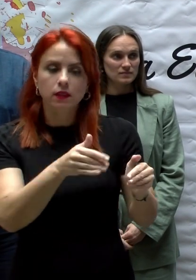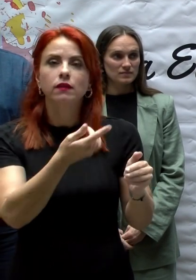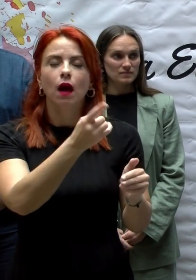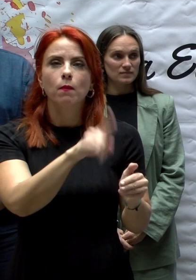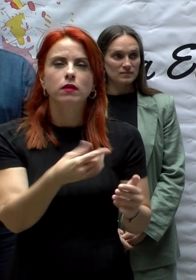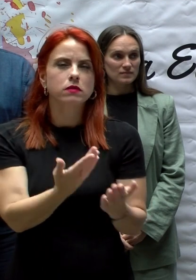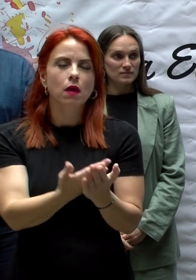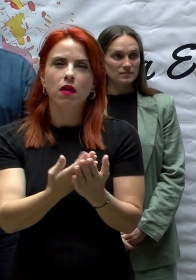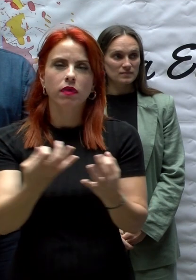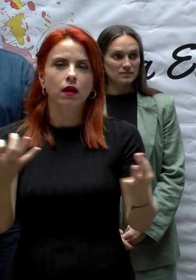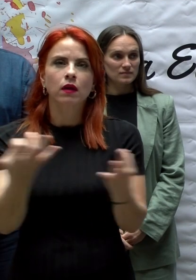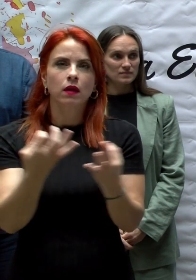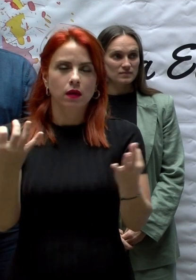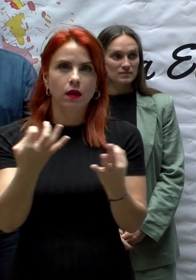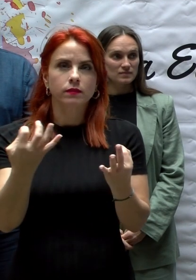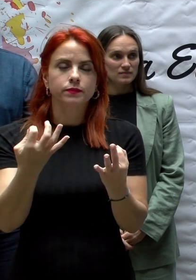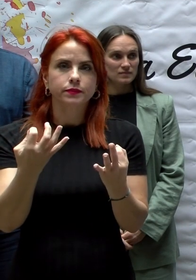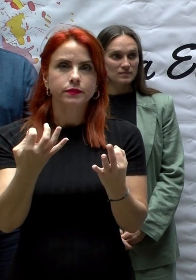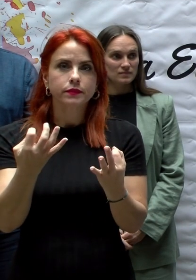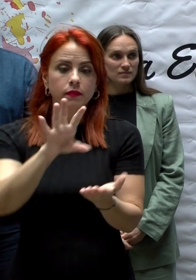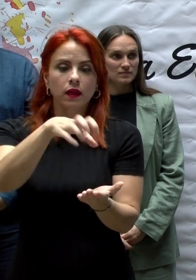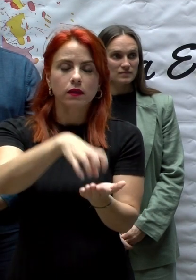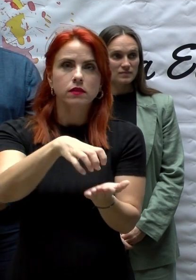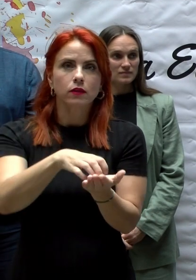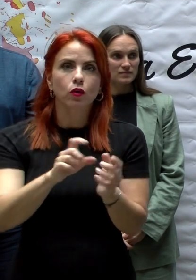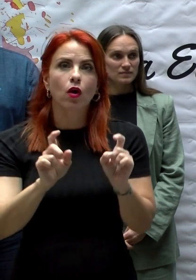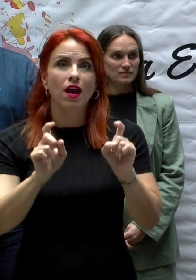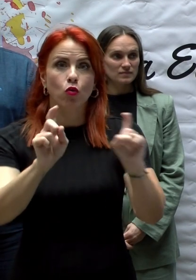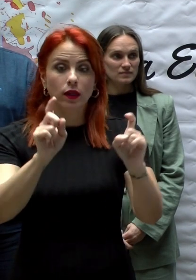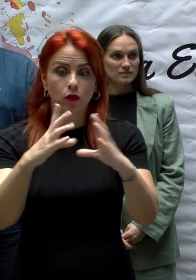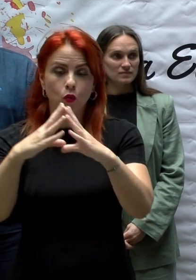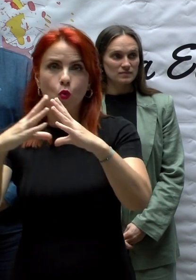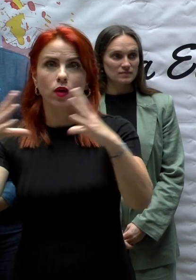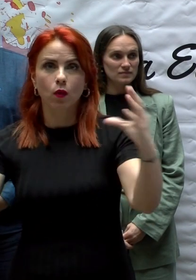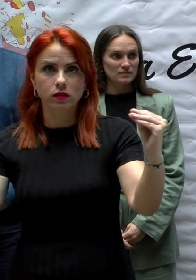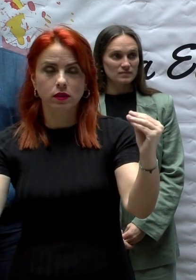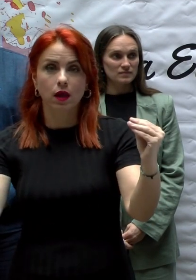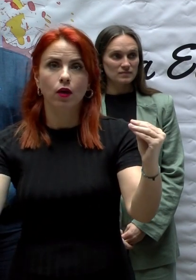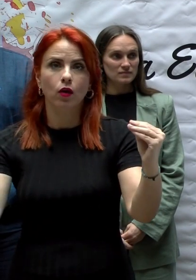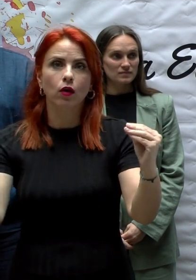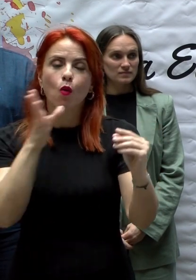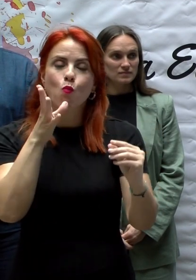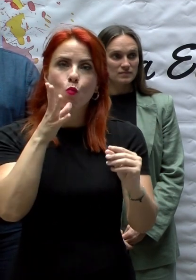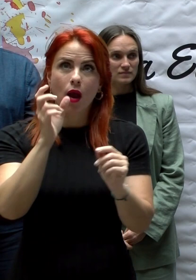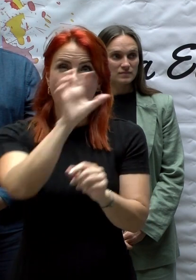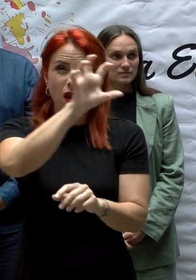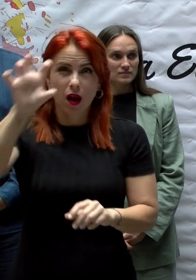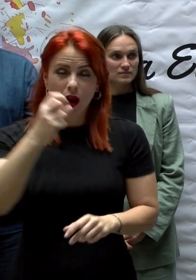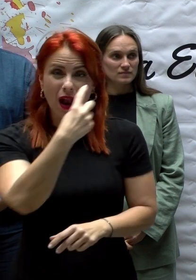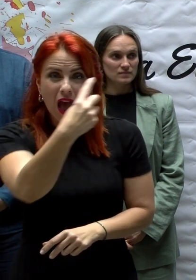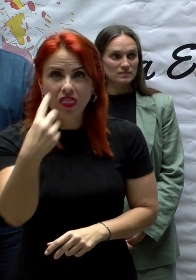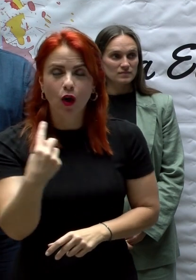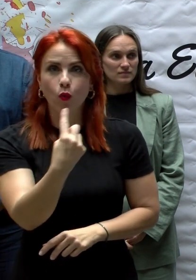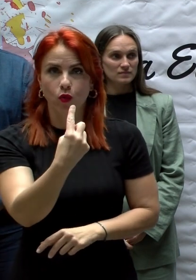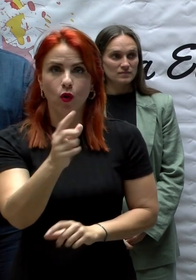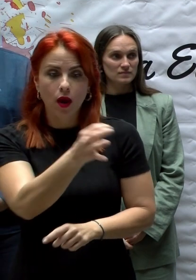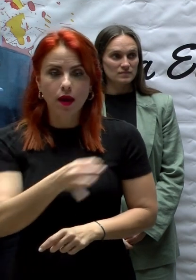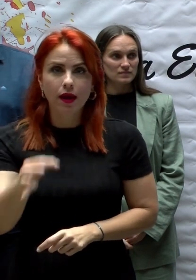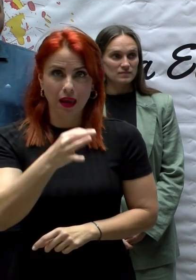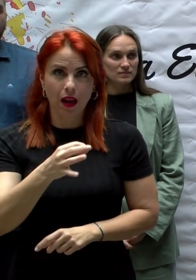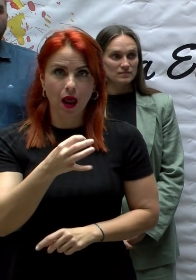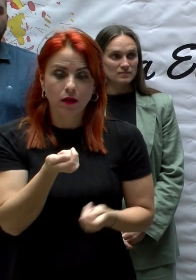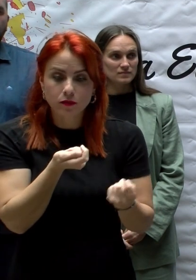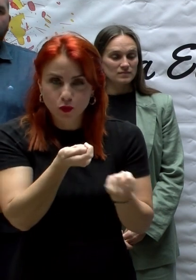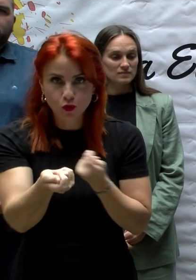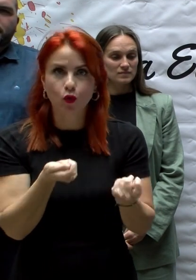la descentralización de los centros educativos, universitarios, y también la apuesta clara por la formación profesional